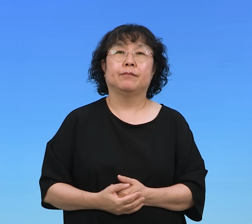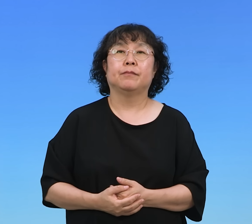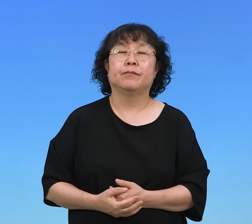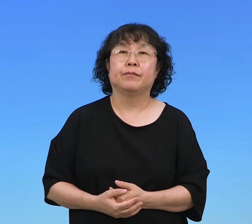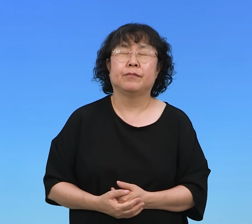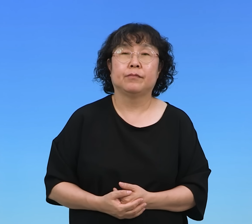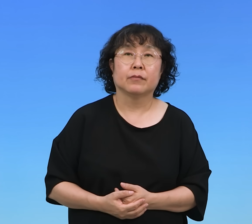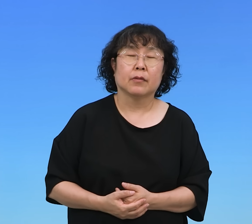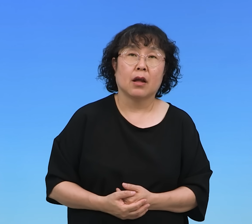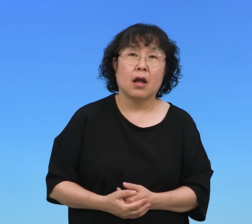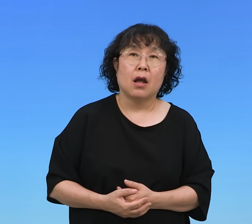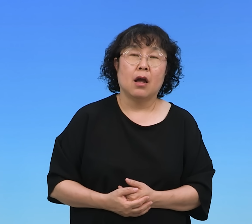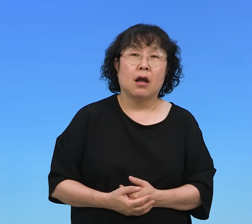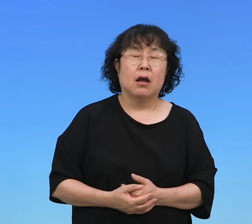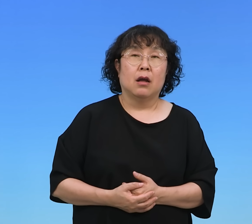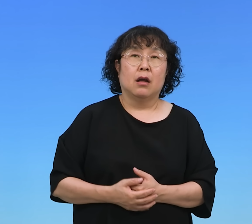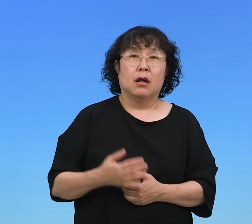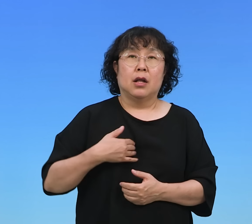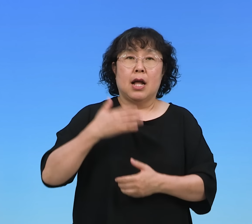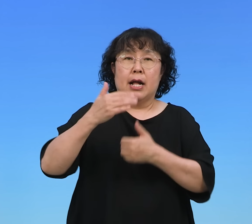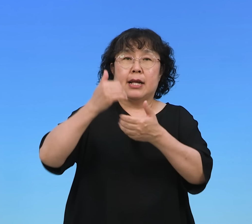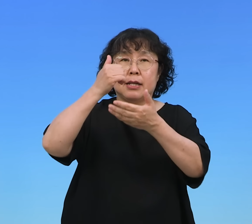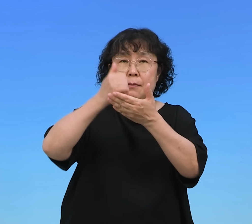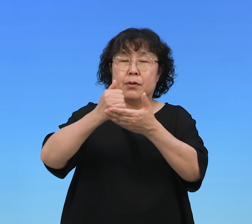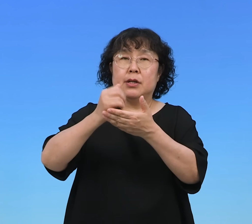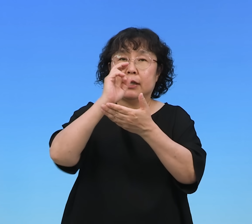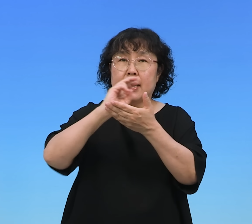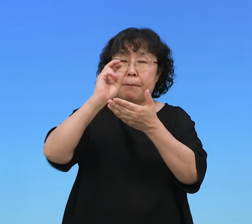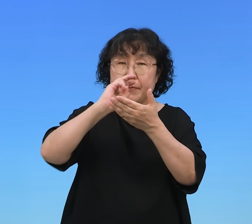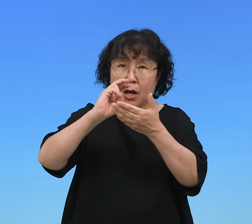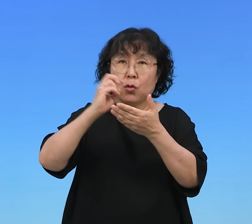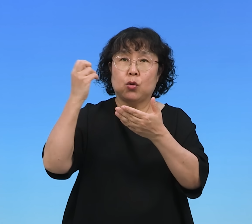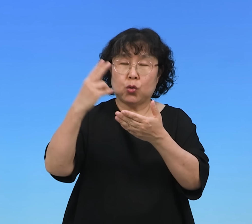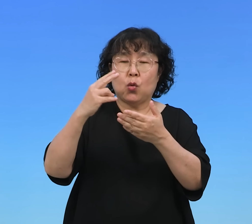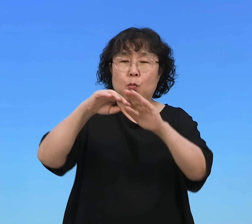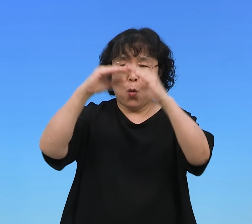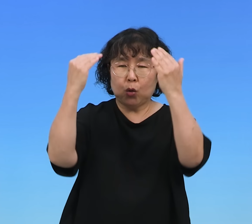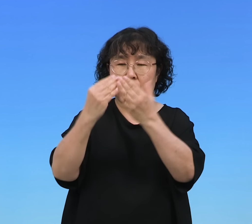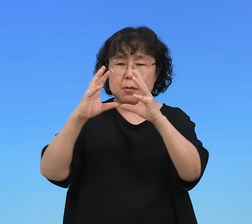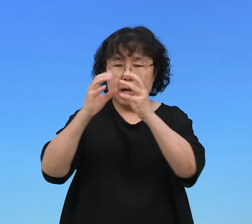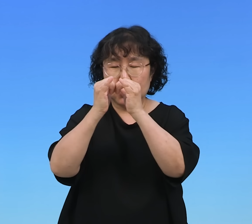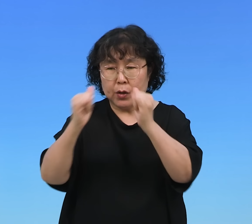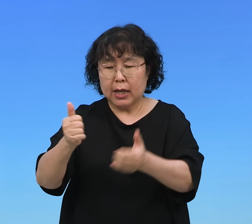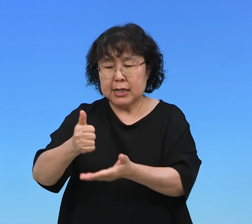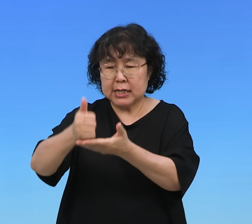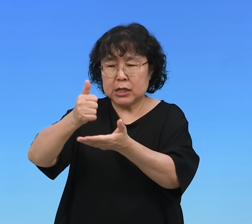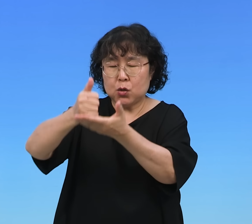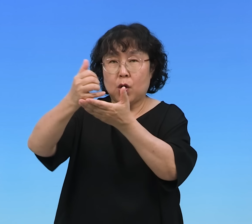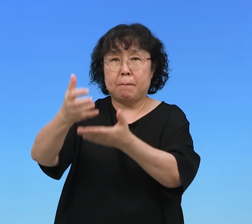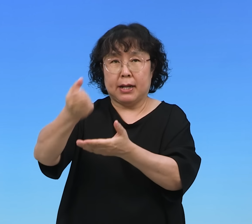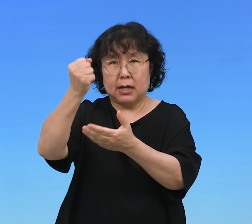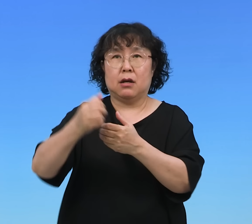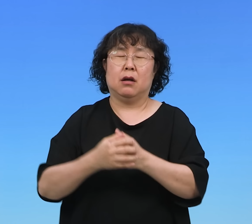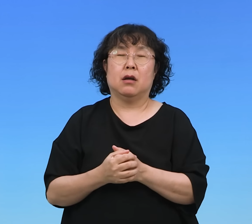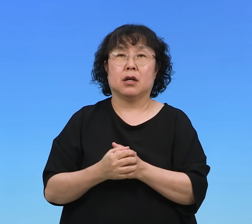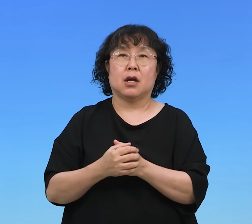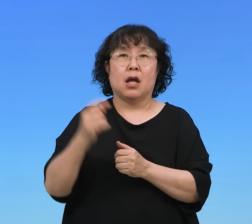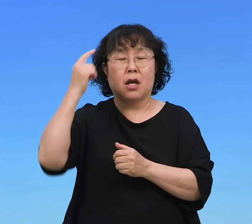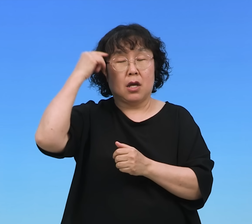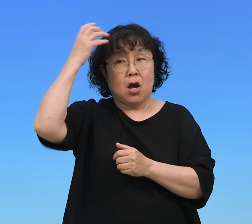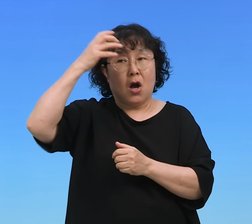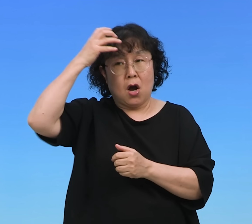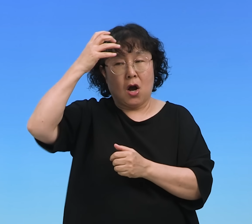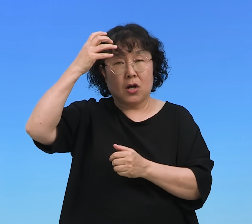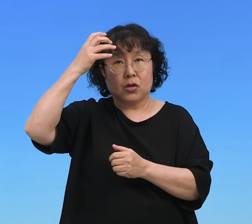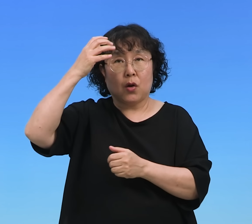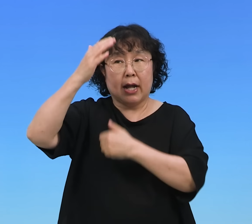저는 이 47절에 하나님을 찬미하며 또 온 백성에게 칭송을 받으니 영적으로 하나님을 찬양하는 교회 되기